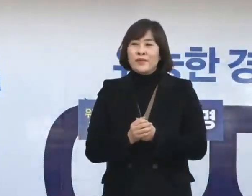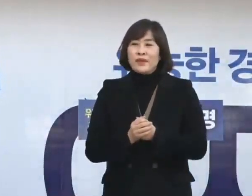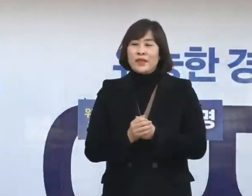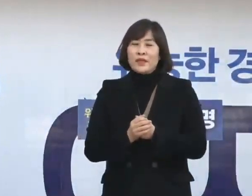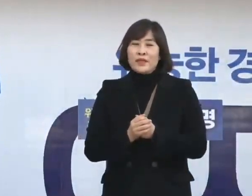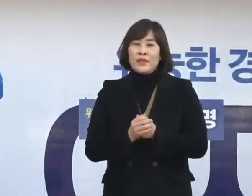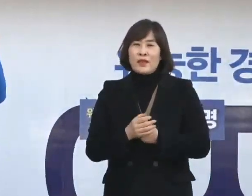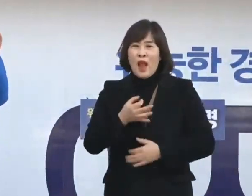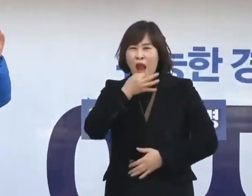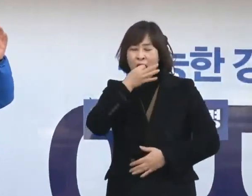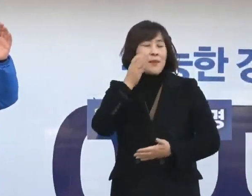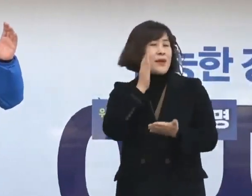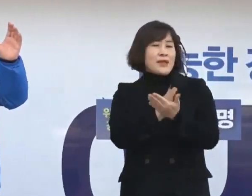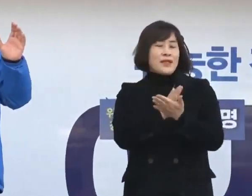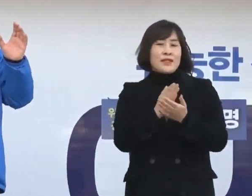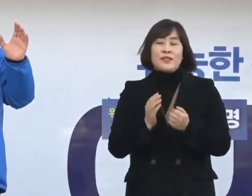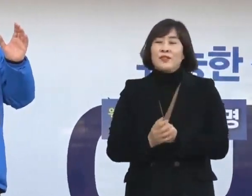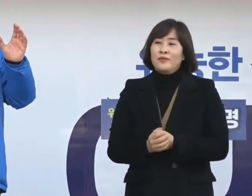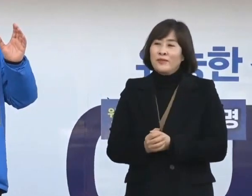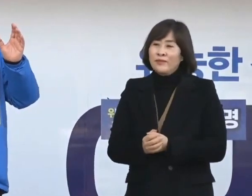이기적이지 않은 사람이 필요합니다.